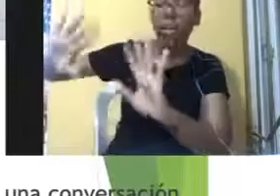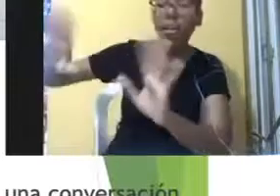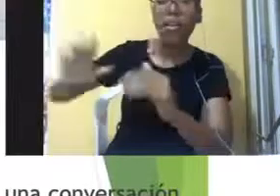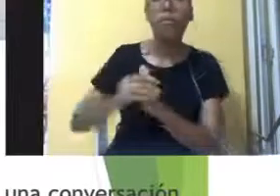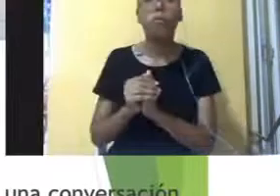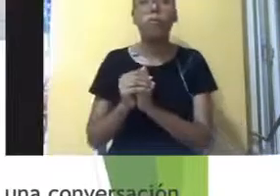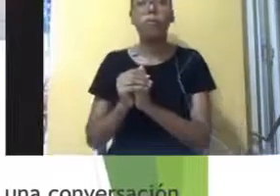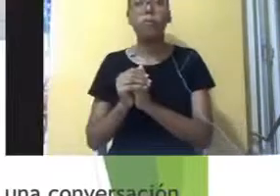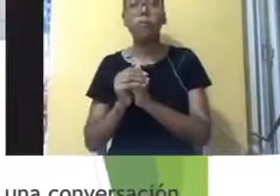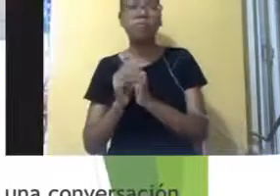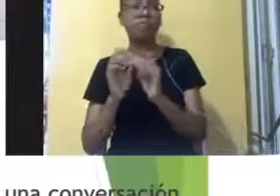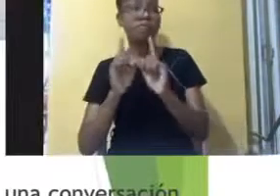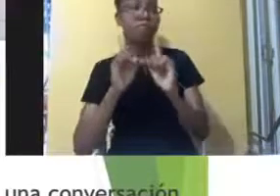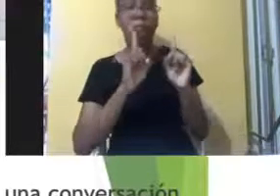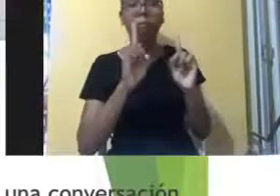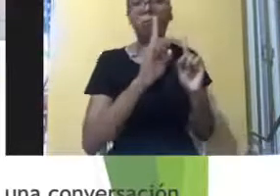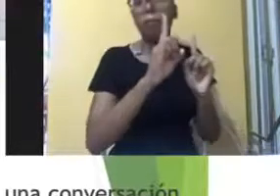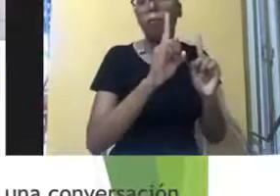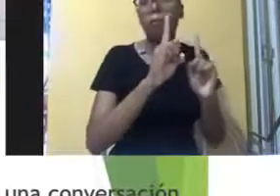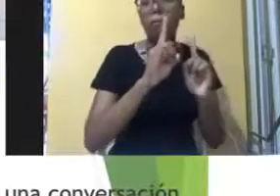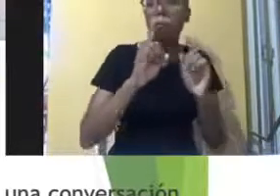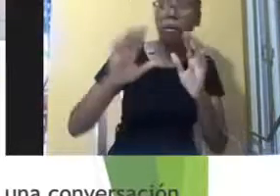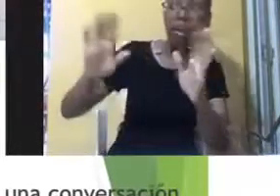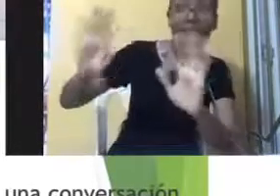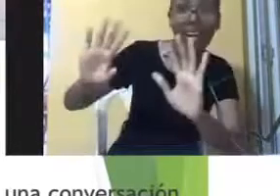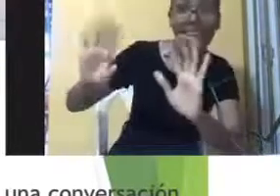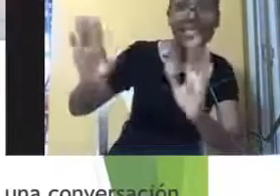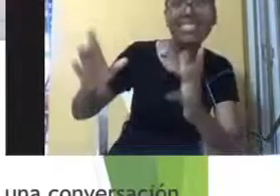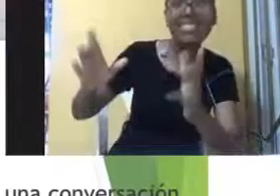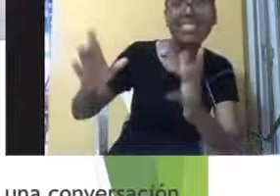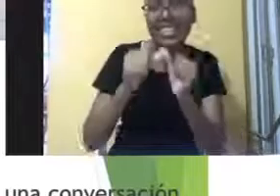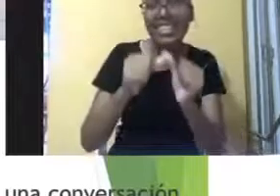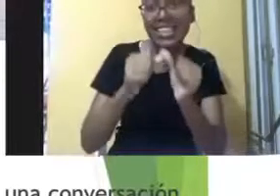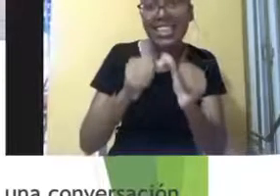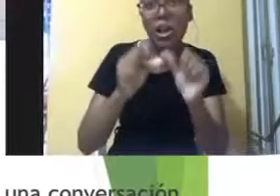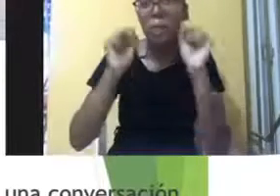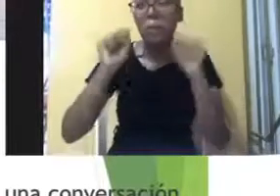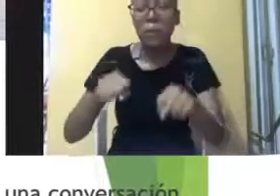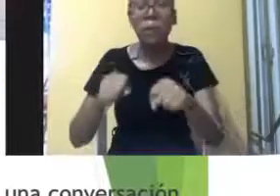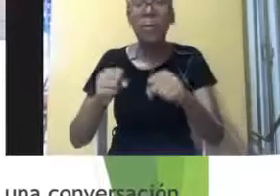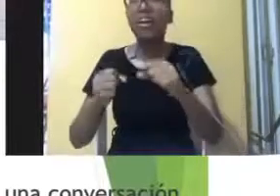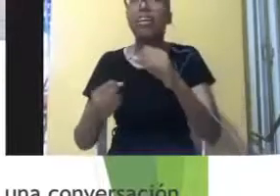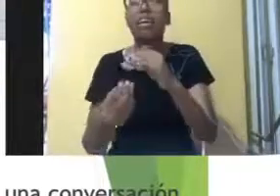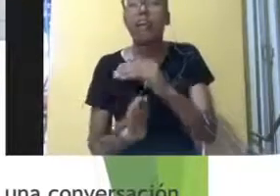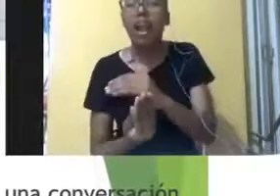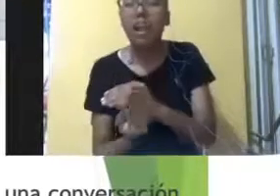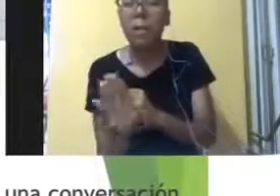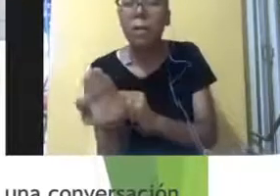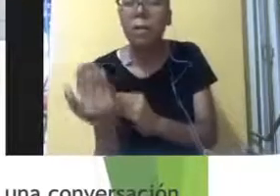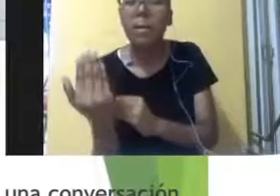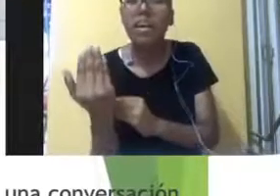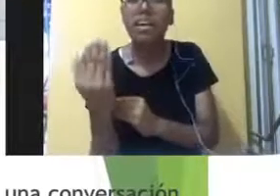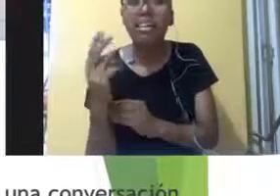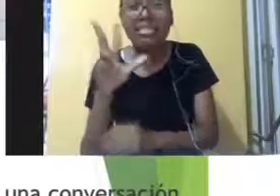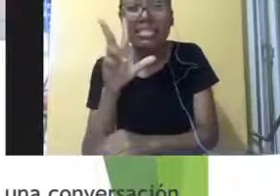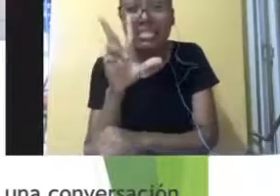despidiendo. O sea, eso es parte de la cultura sorda, que pueden durar hasta las 3 de la mañana en un lugar, todo el mundo se fue y ellos